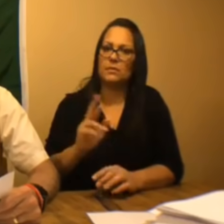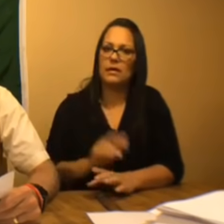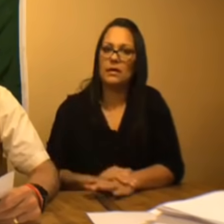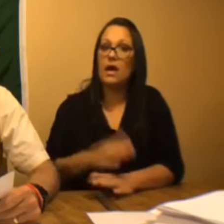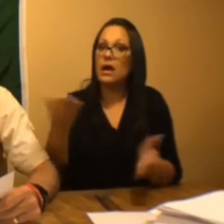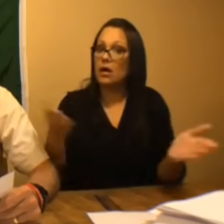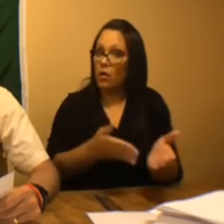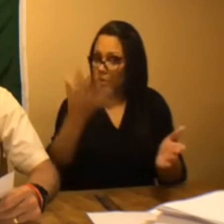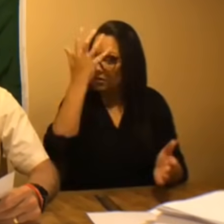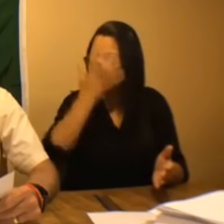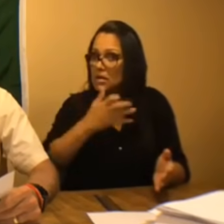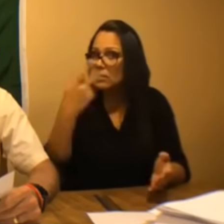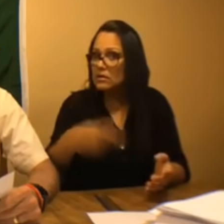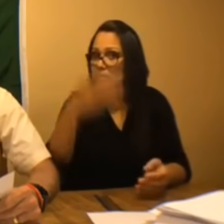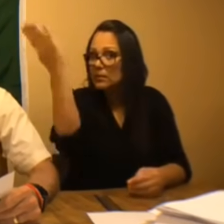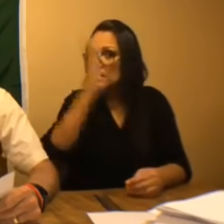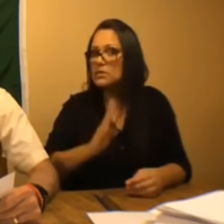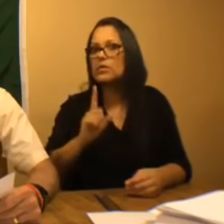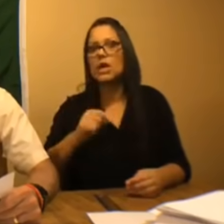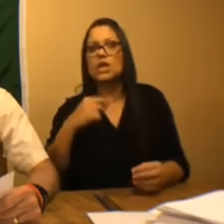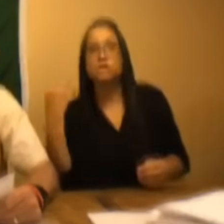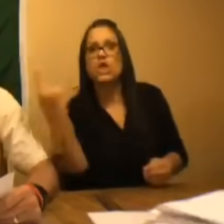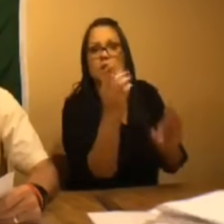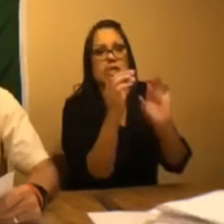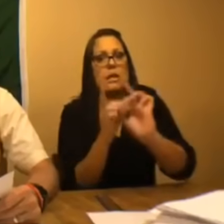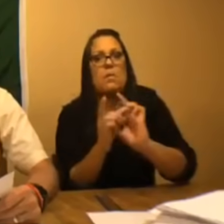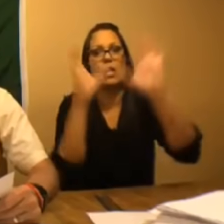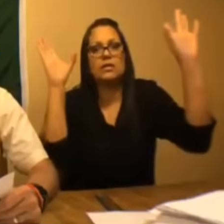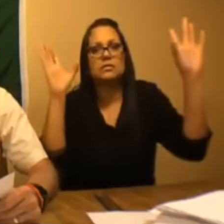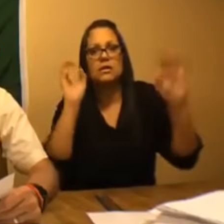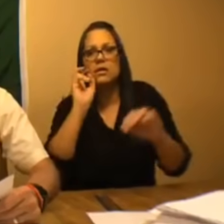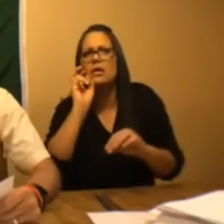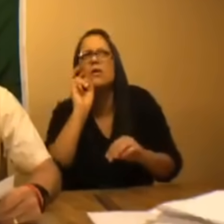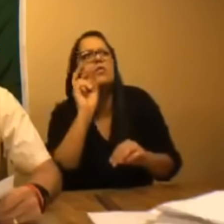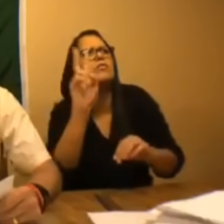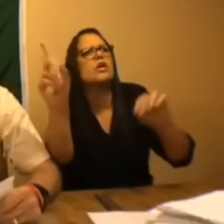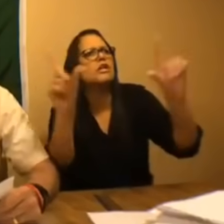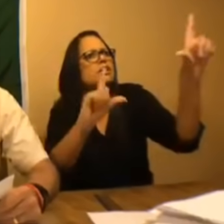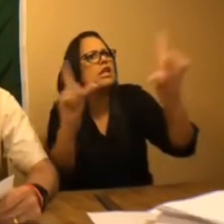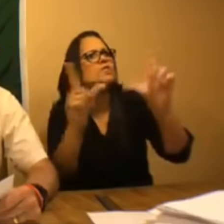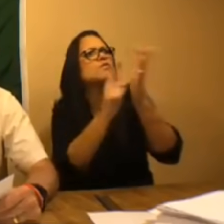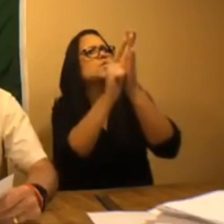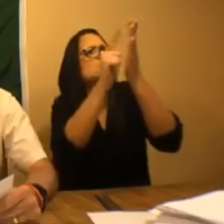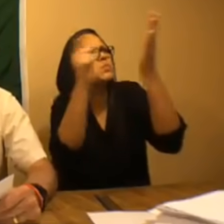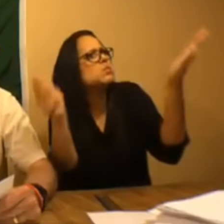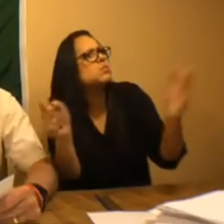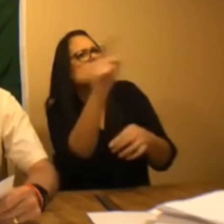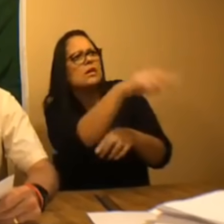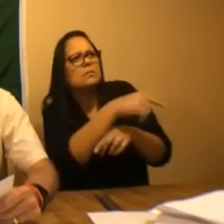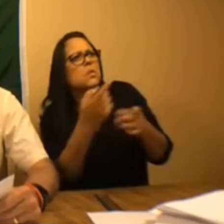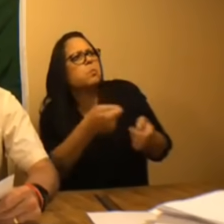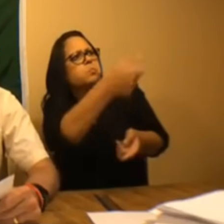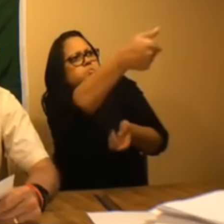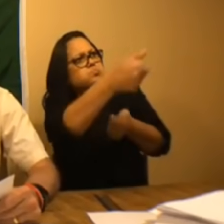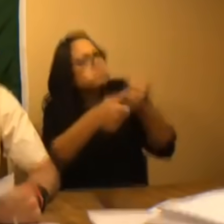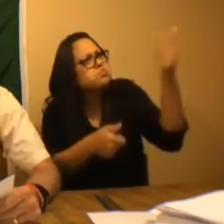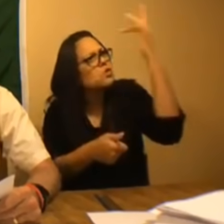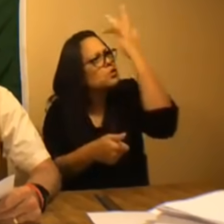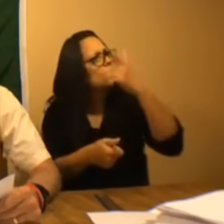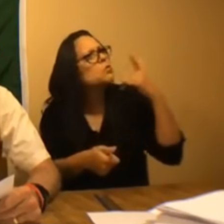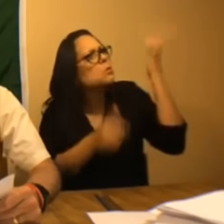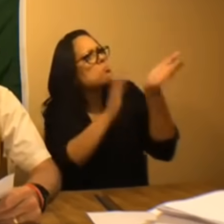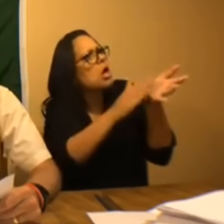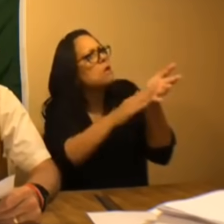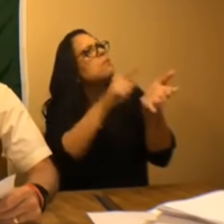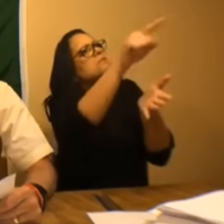é a nossa liberdade, a nossa democracia. Eu vejo a imprensa aí, grande parte, elogiando o cara. Eu sou um risco para a democracia, ele não. Parece que o pessoal da